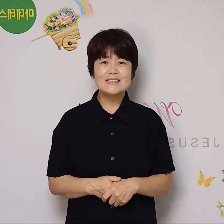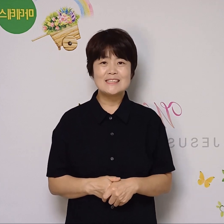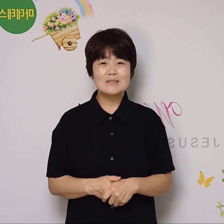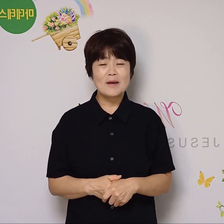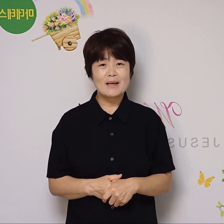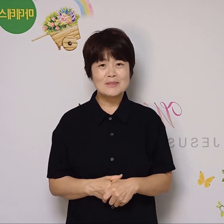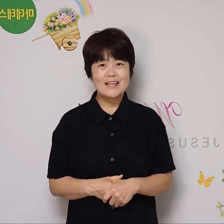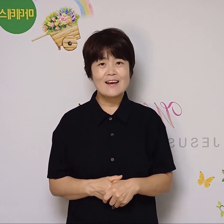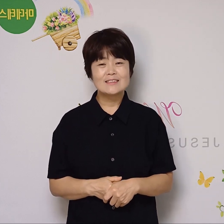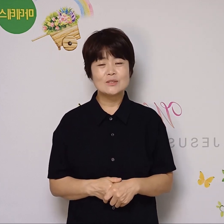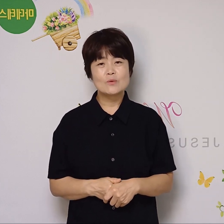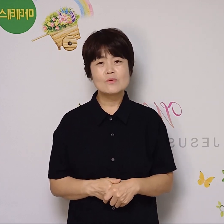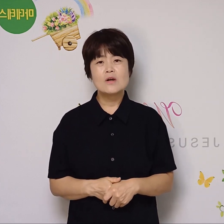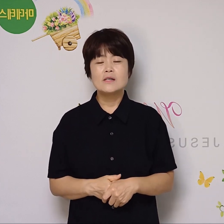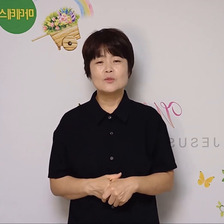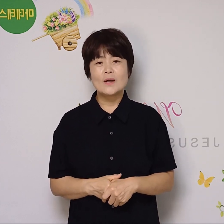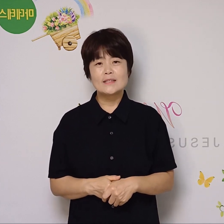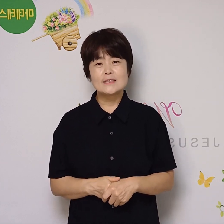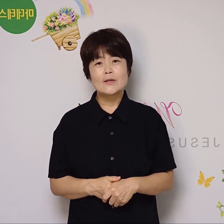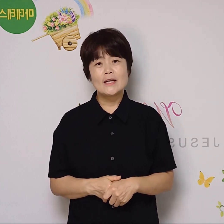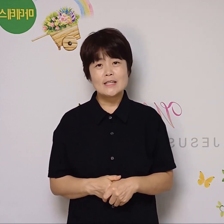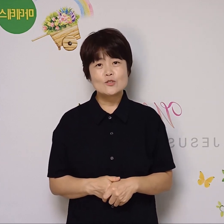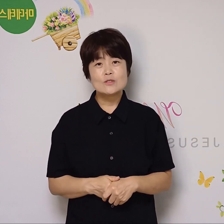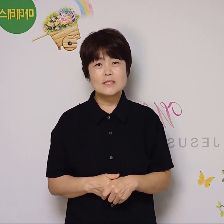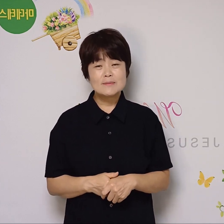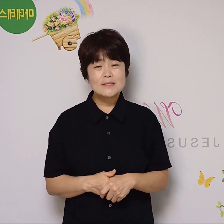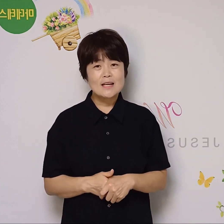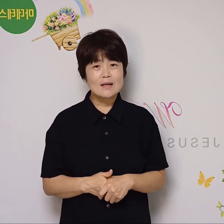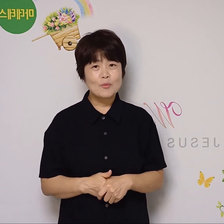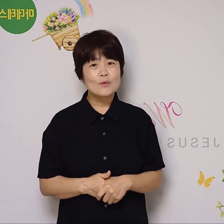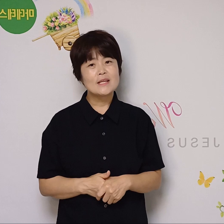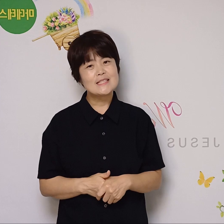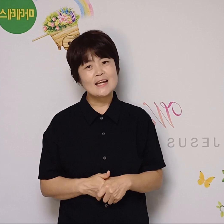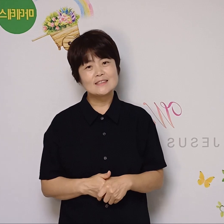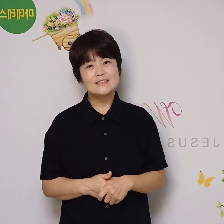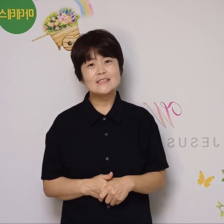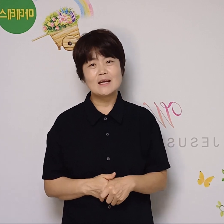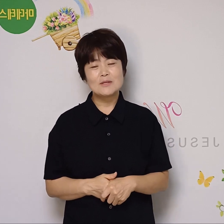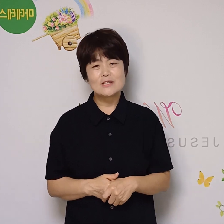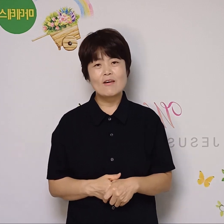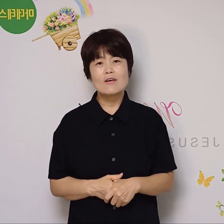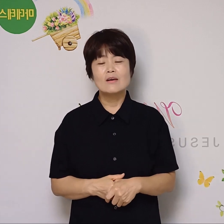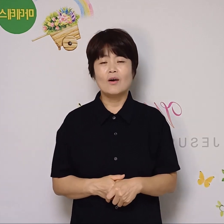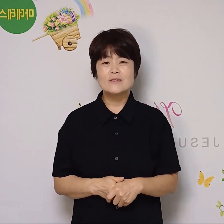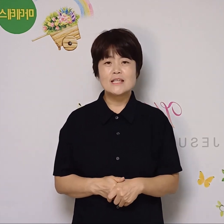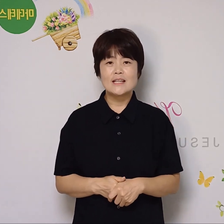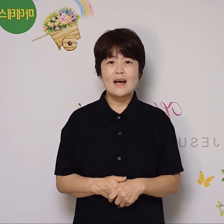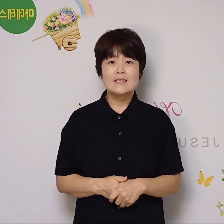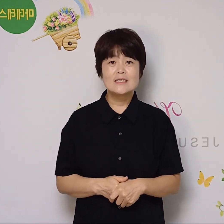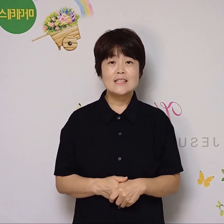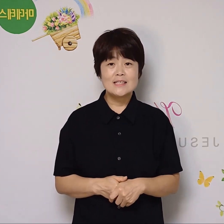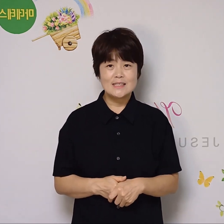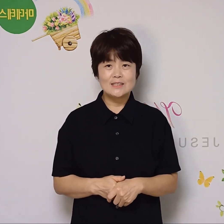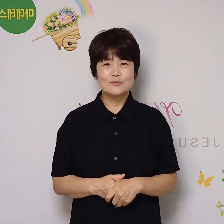믿으시기 바랍니다. 그리고 또한 그러한 예수님의 십자가 보혈의 사랑을 의지하면서 언제나 승리하시는 우리